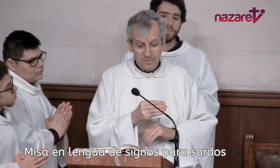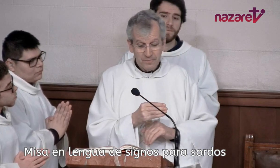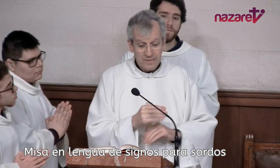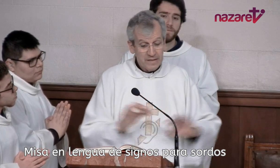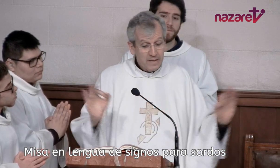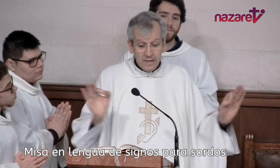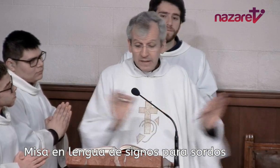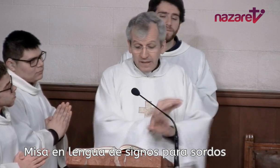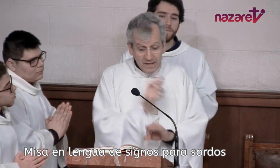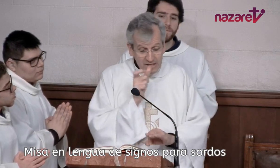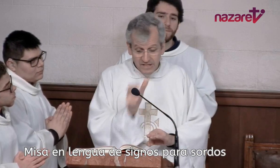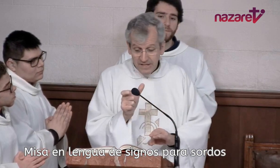Lectura del Santo Evangelio.